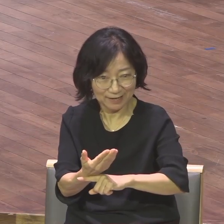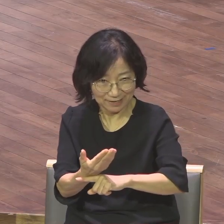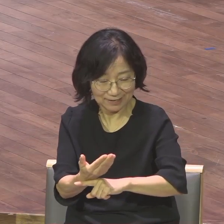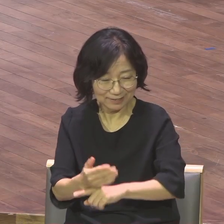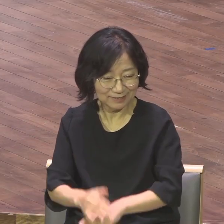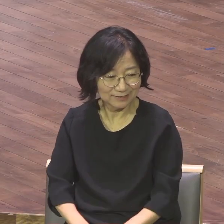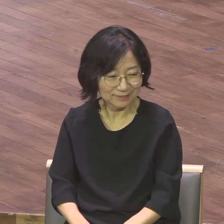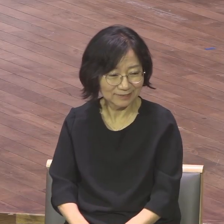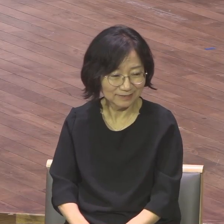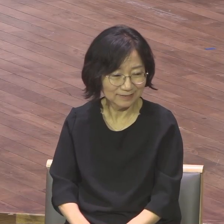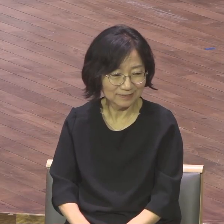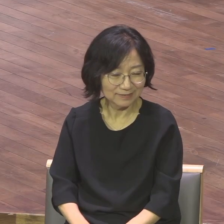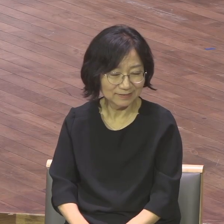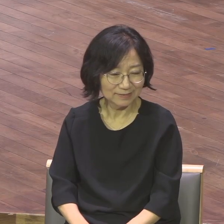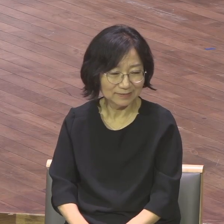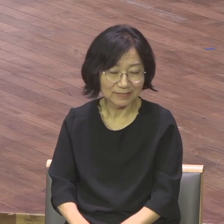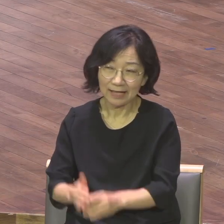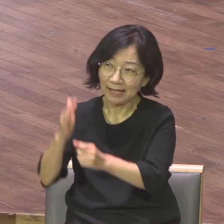나오죠. 대언.